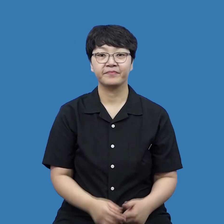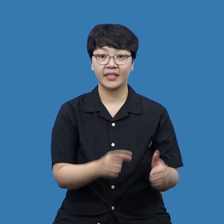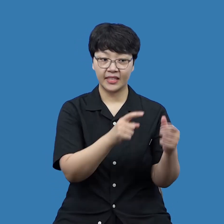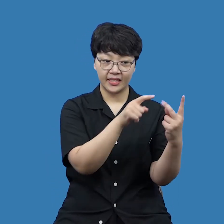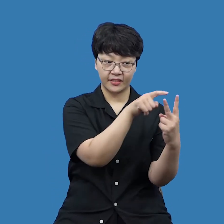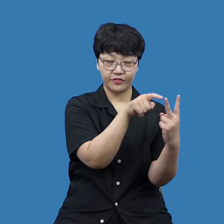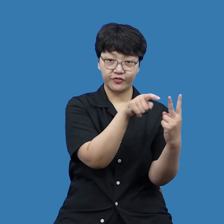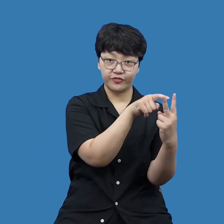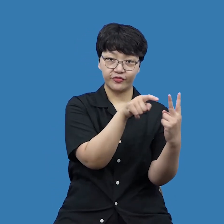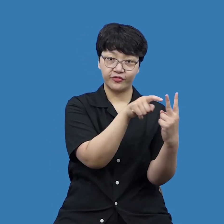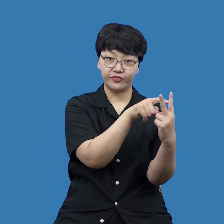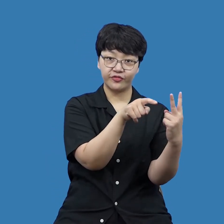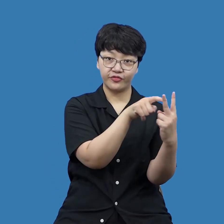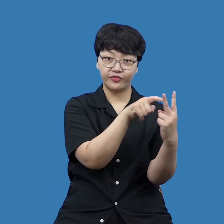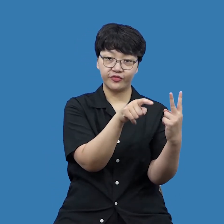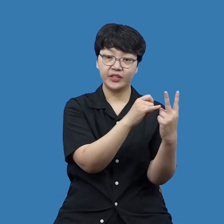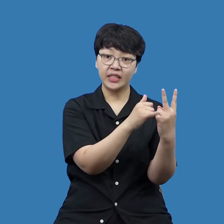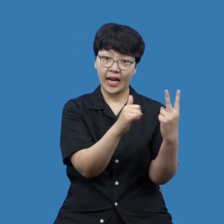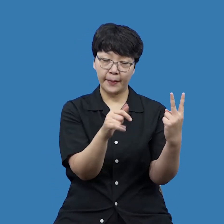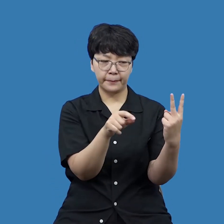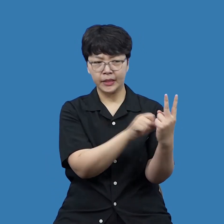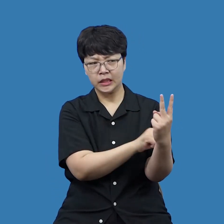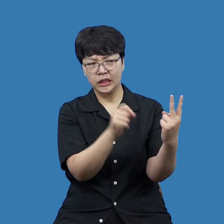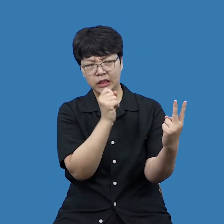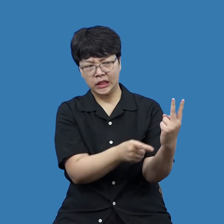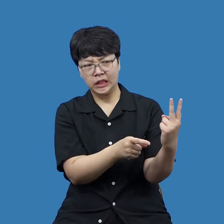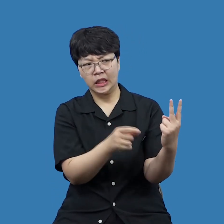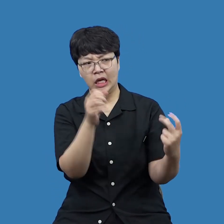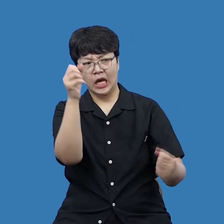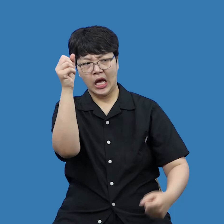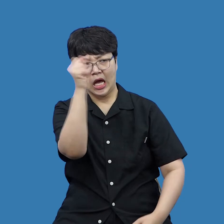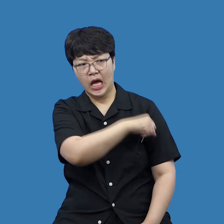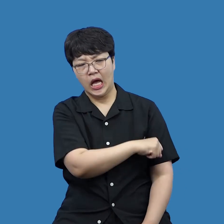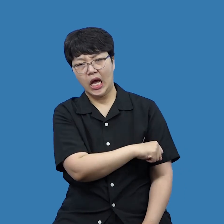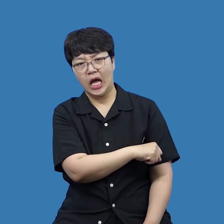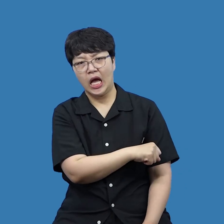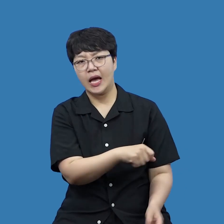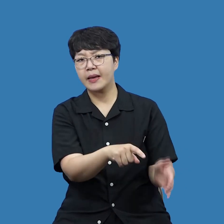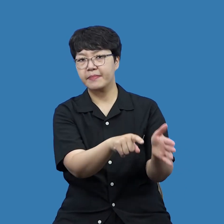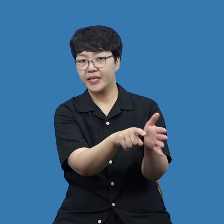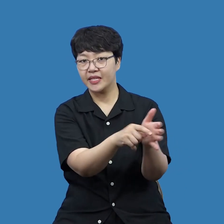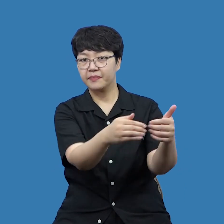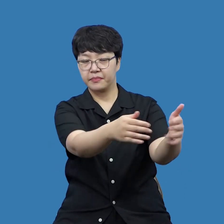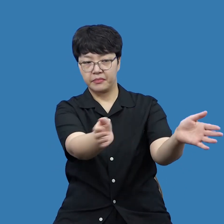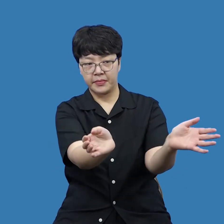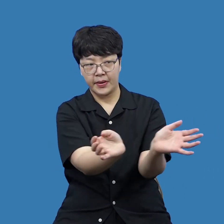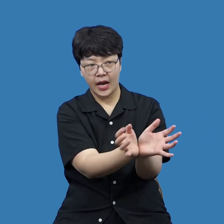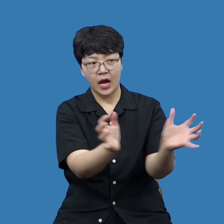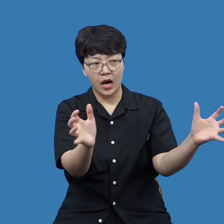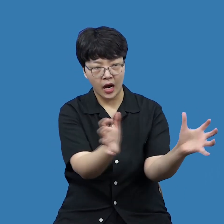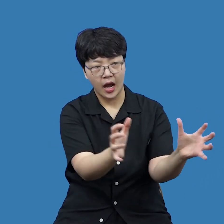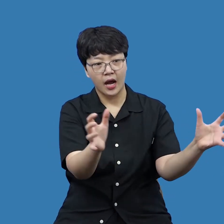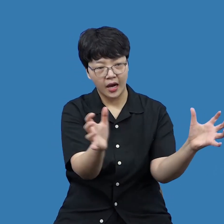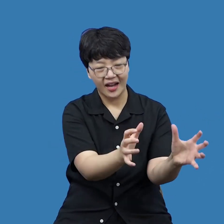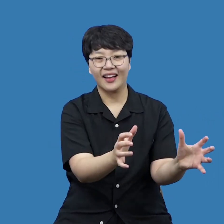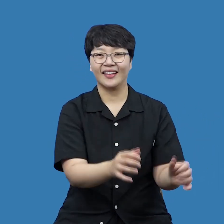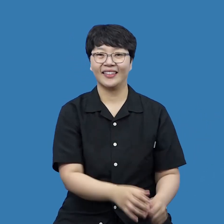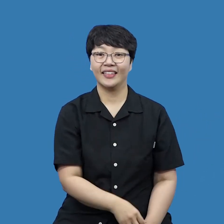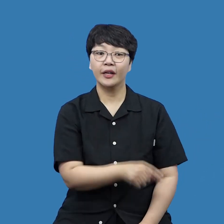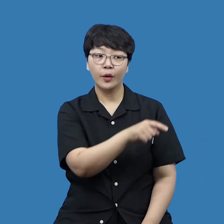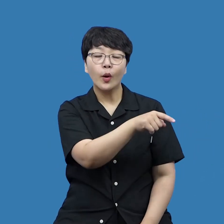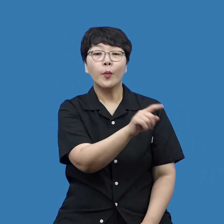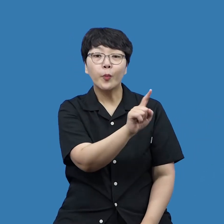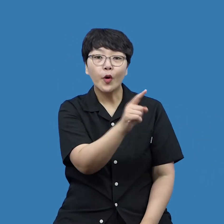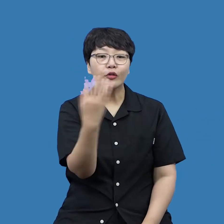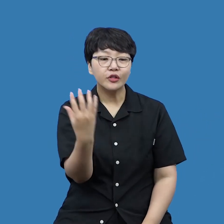시몬과 안나와 이 두 사람에게 있어서 공통점, 또 하나의 공통점이 뭐냐? 그들은 성전 중심의